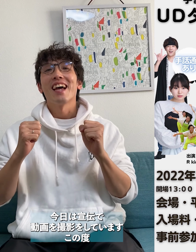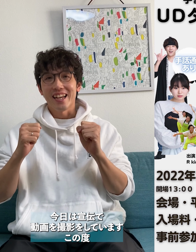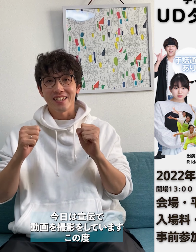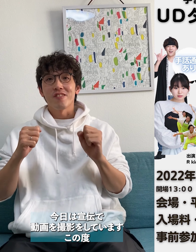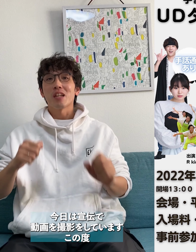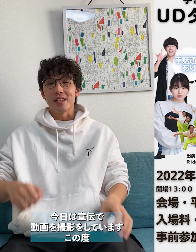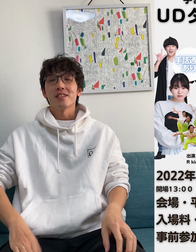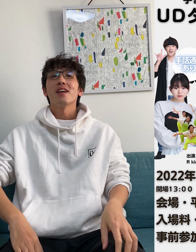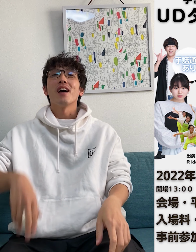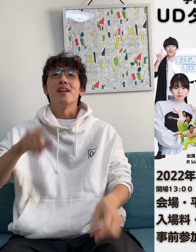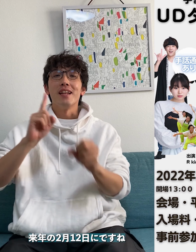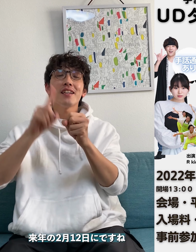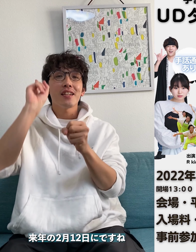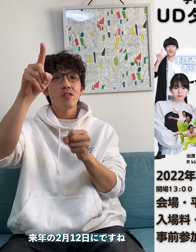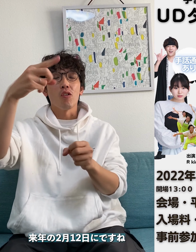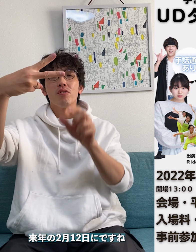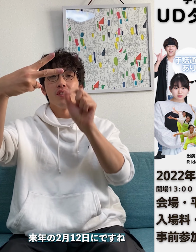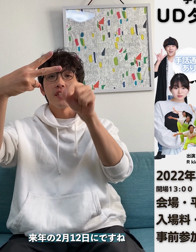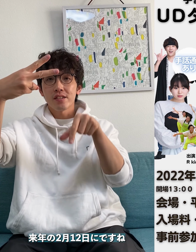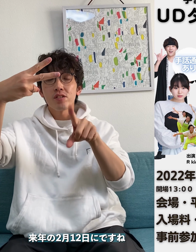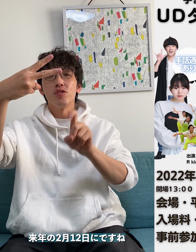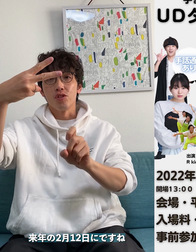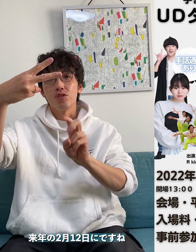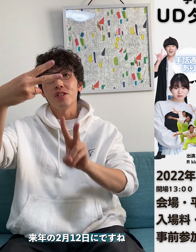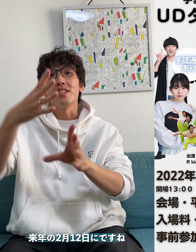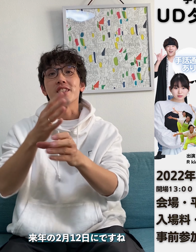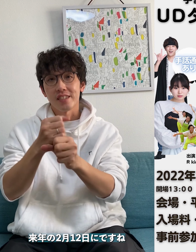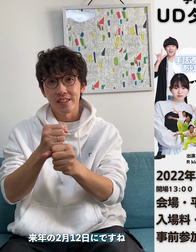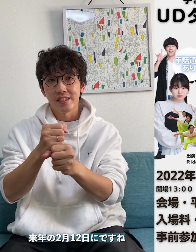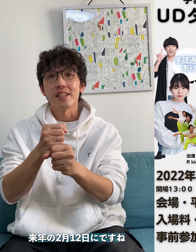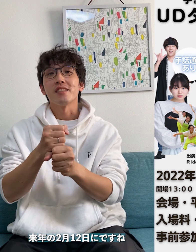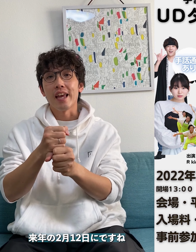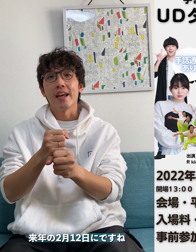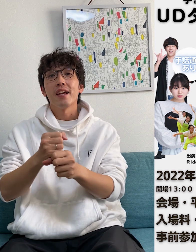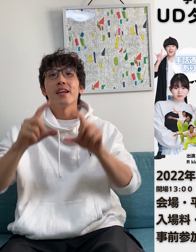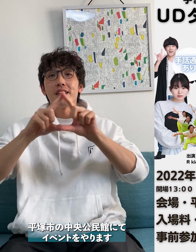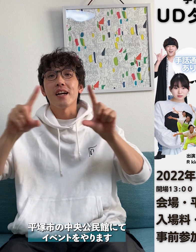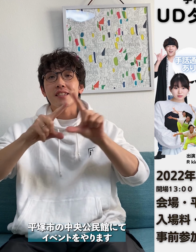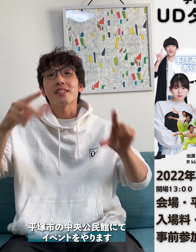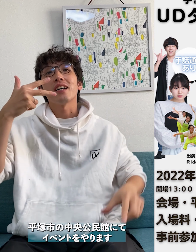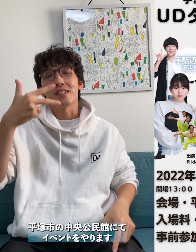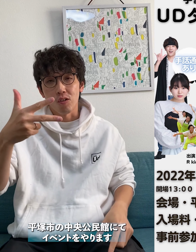この度来年の2月12日ですね